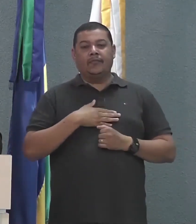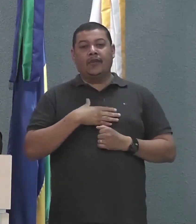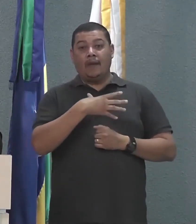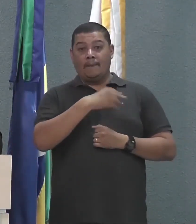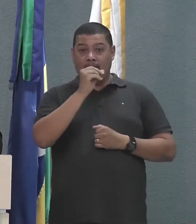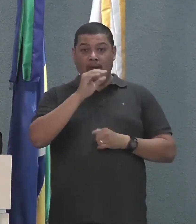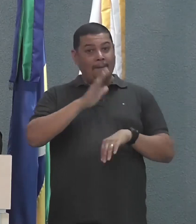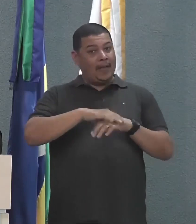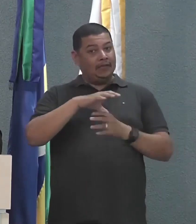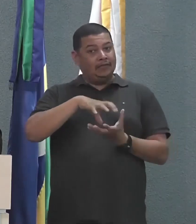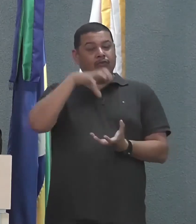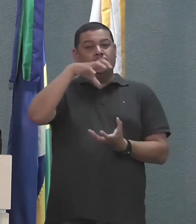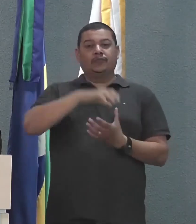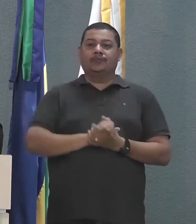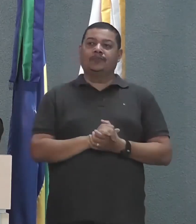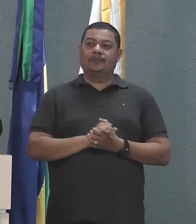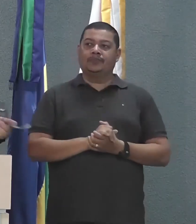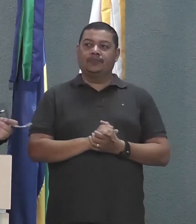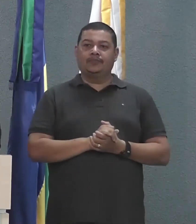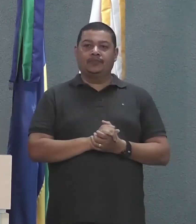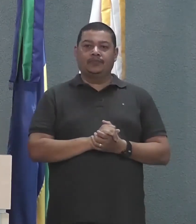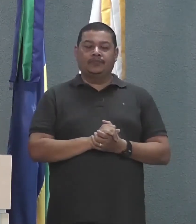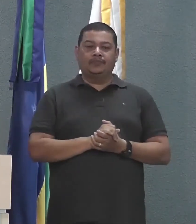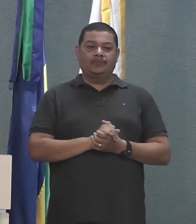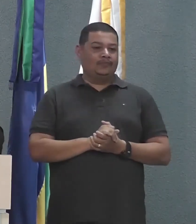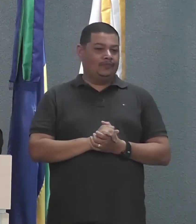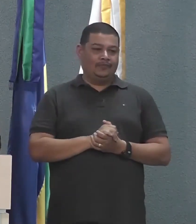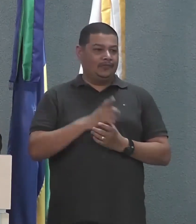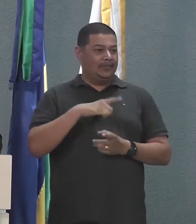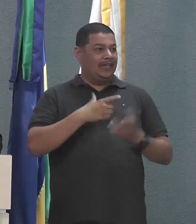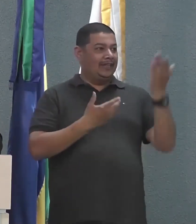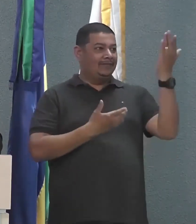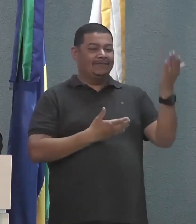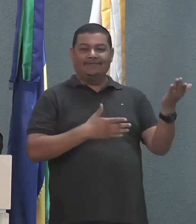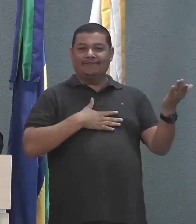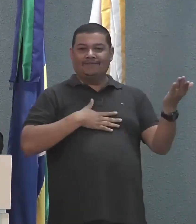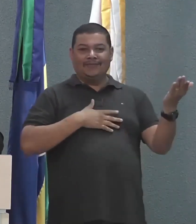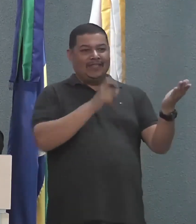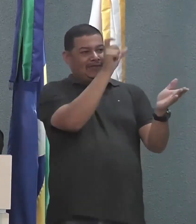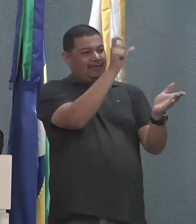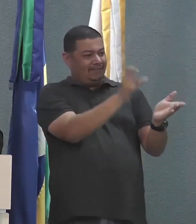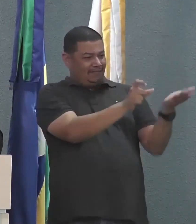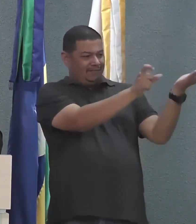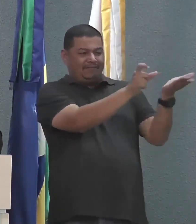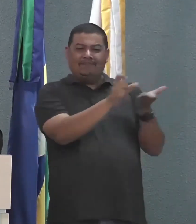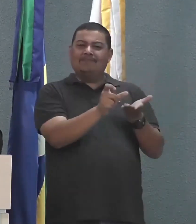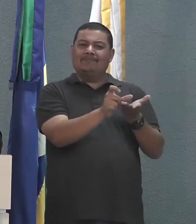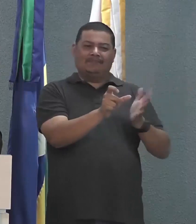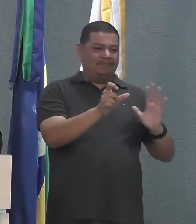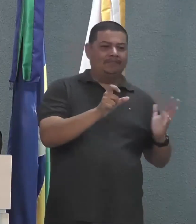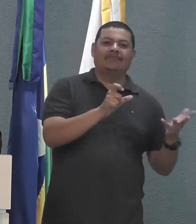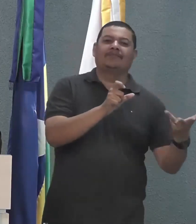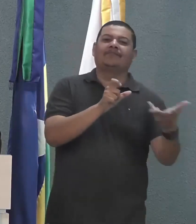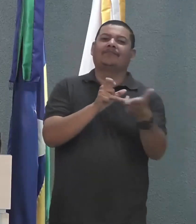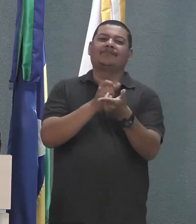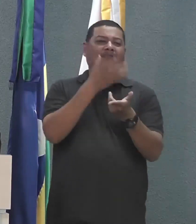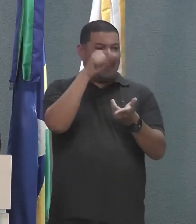é... Eu acho que eu nem mereço, né? É um ser humano ímpar, uma